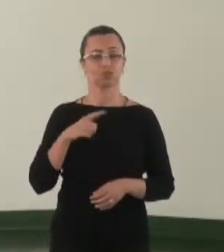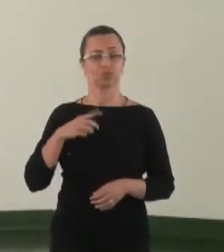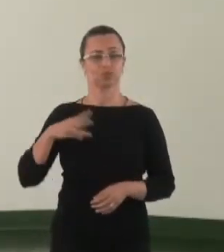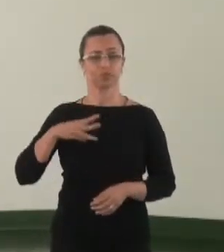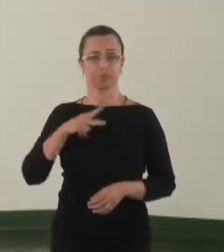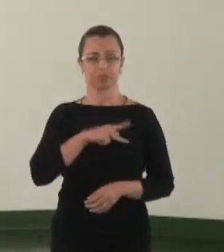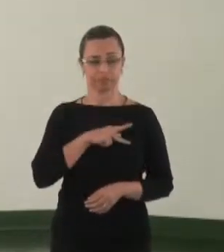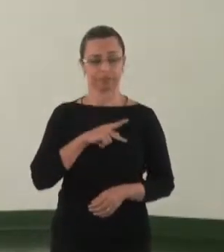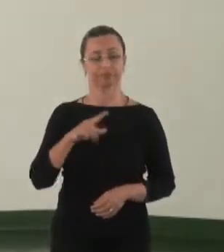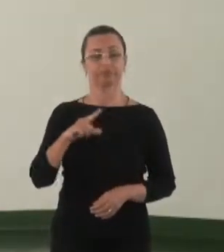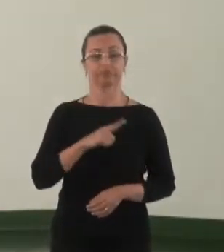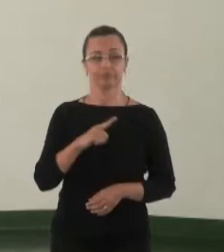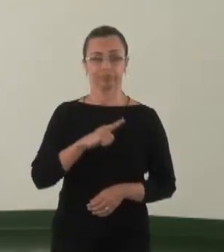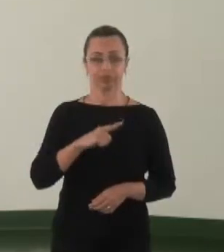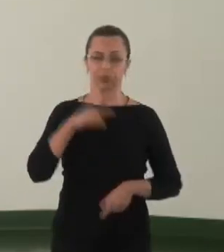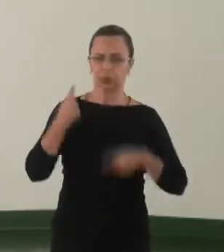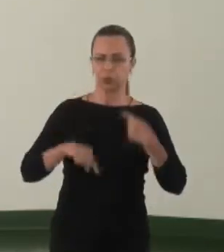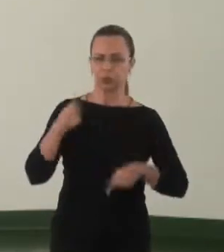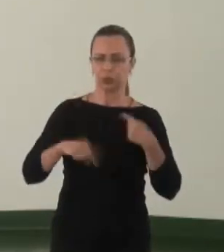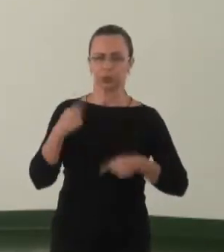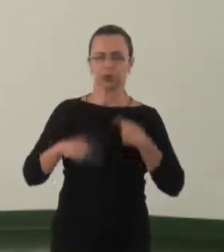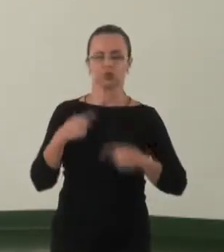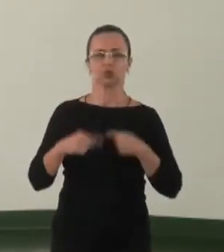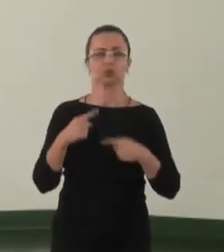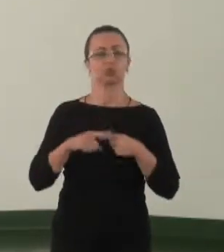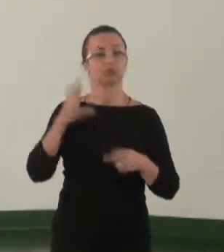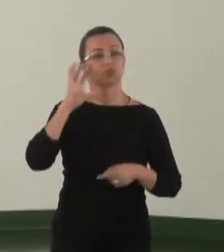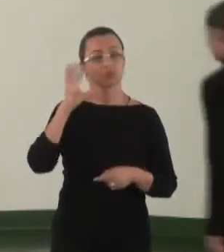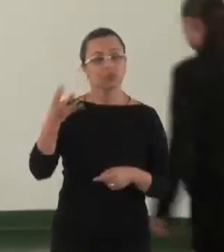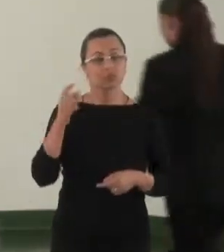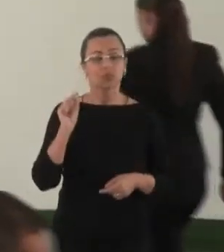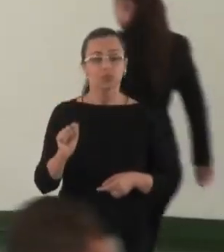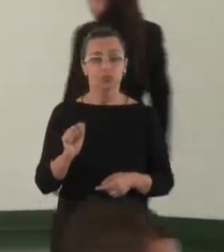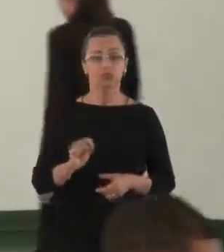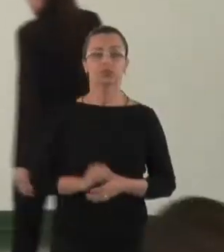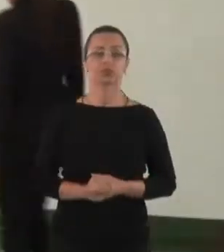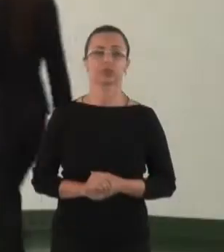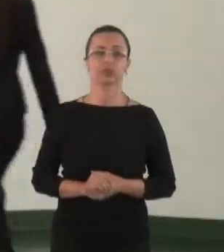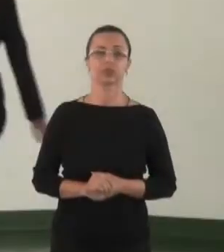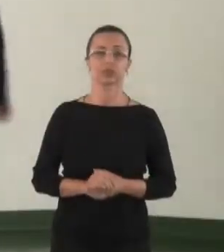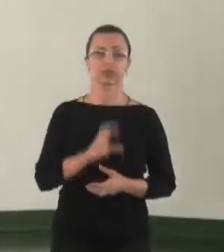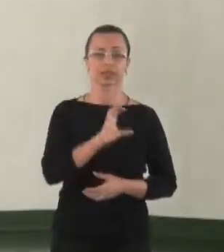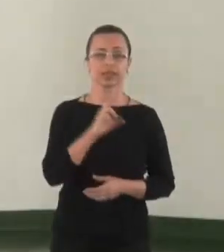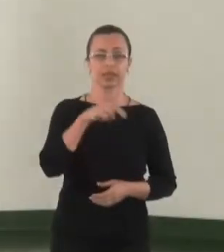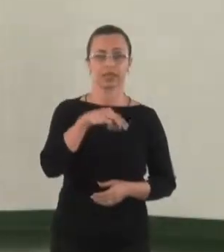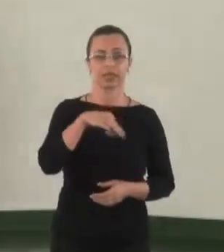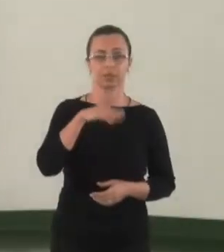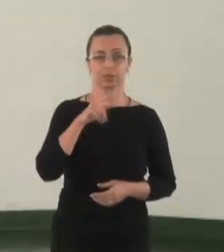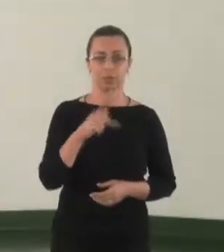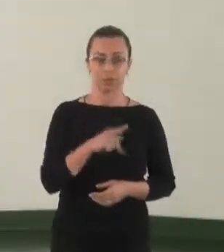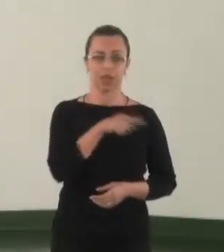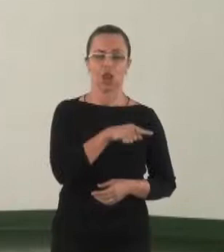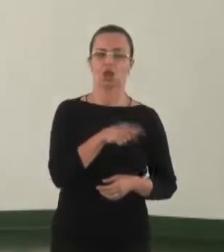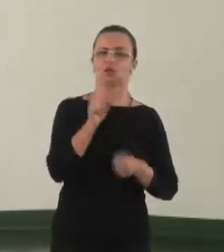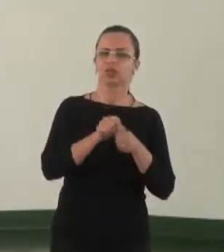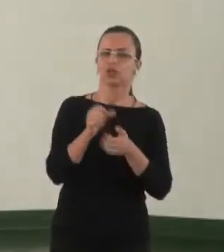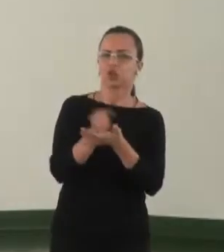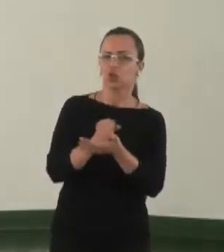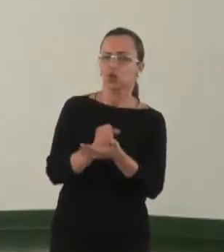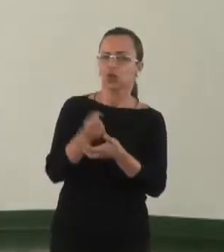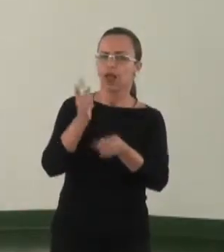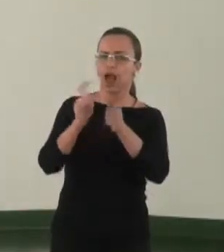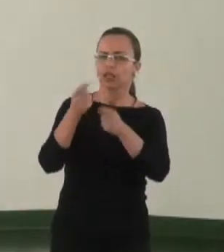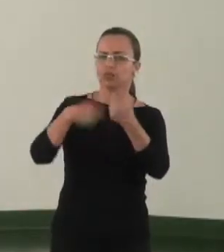aí uma discussão intensa no grupo em que se decidiu o seguinte, que o CNMP foi criado para fazer o controle administrativo da atuação